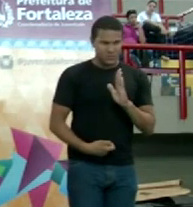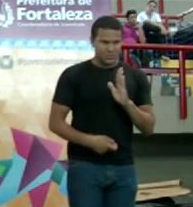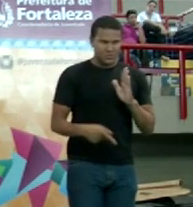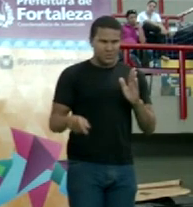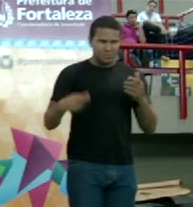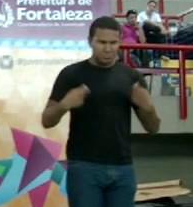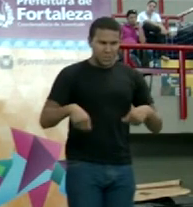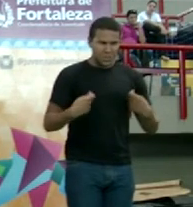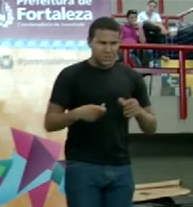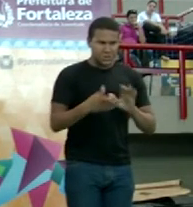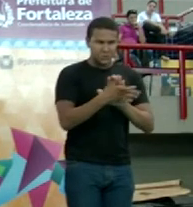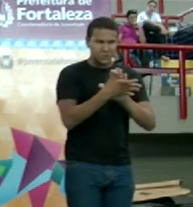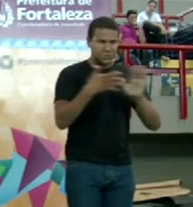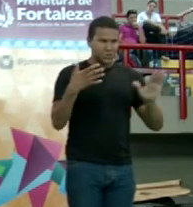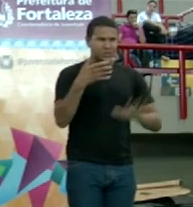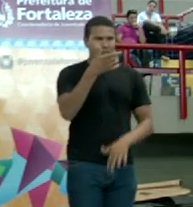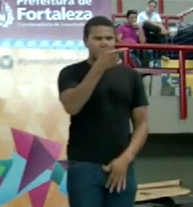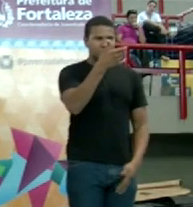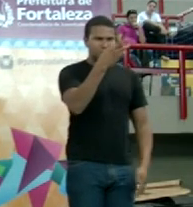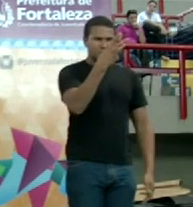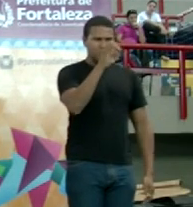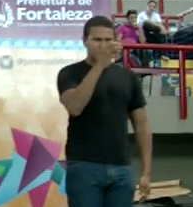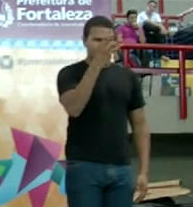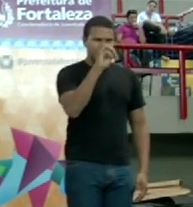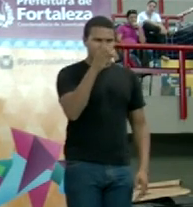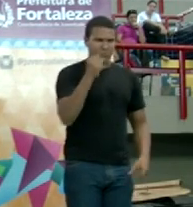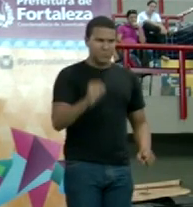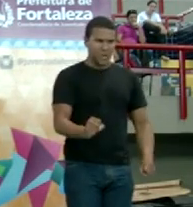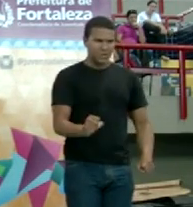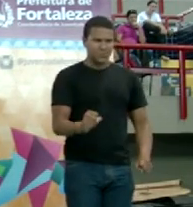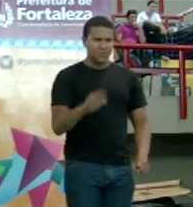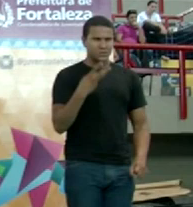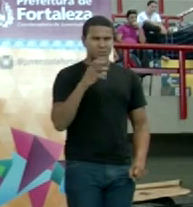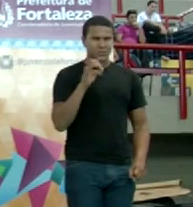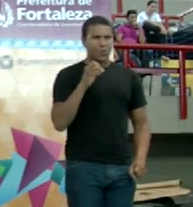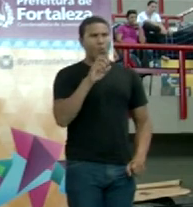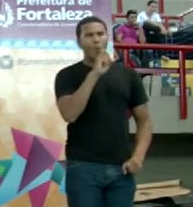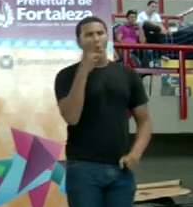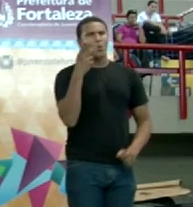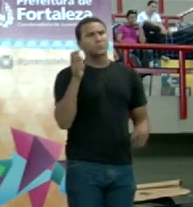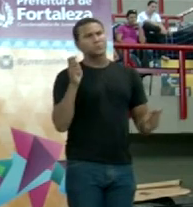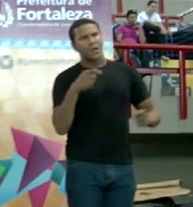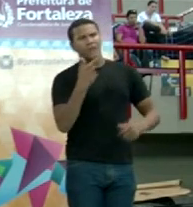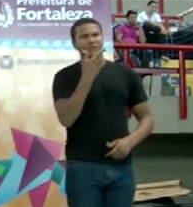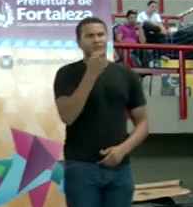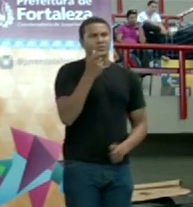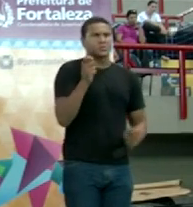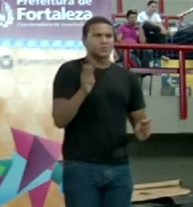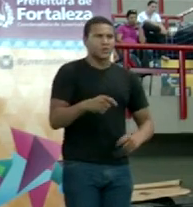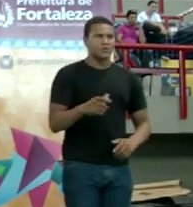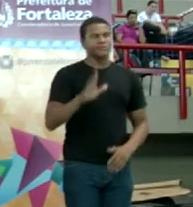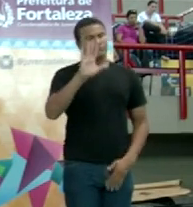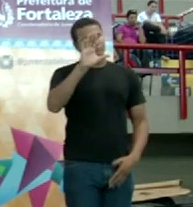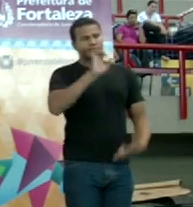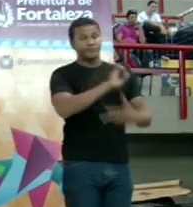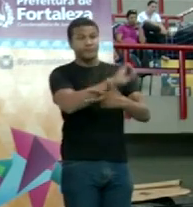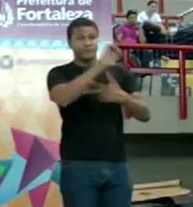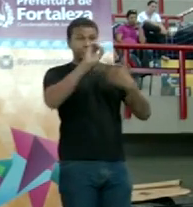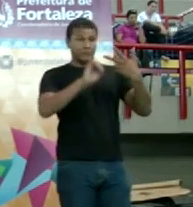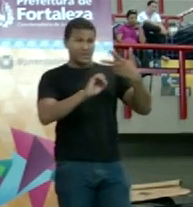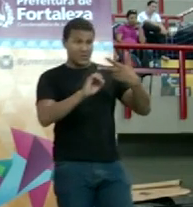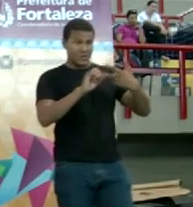30 linhas ou pode terminar com 20 linhas. No Enem, a questão das linhas é assim.